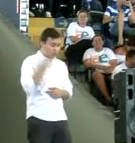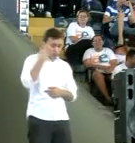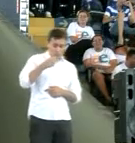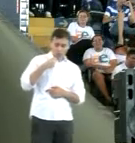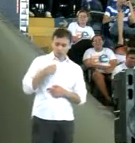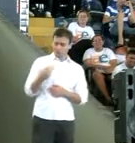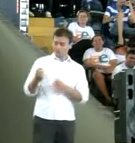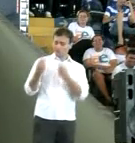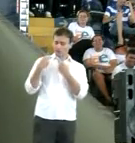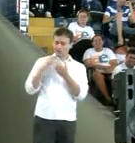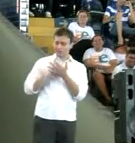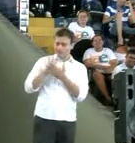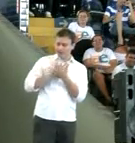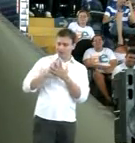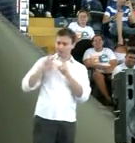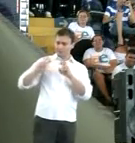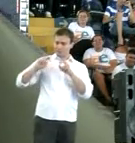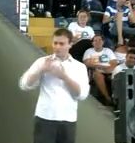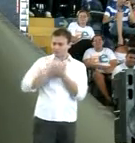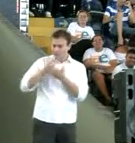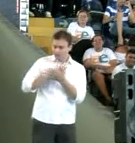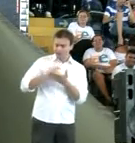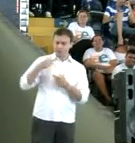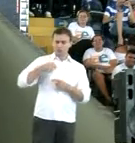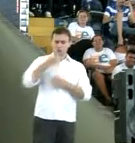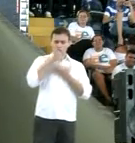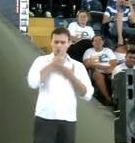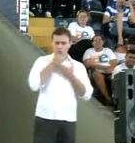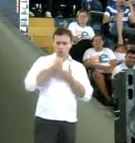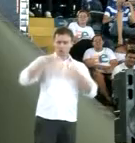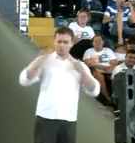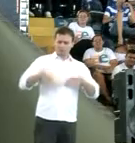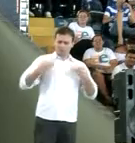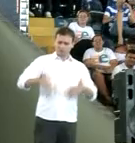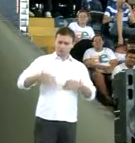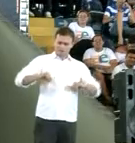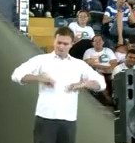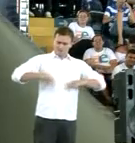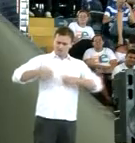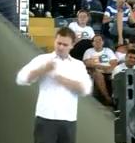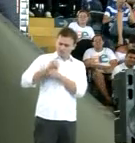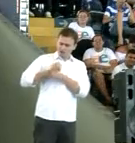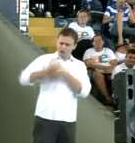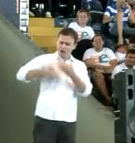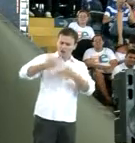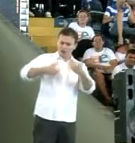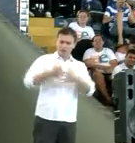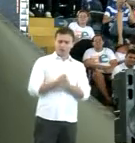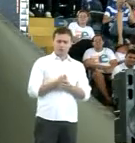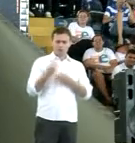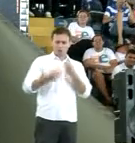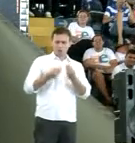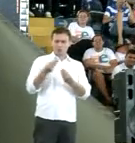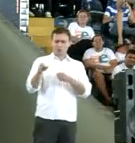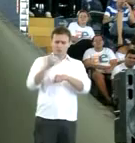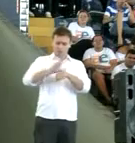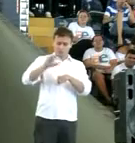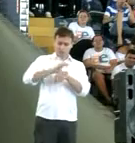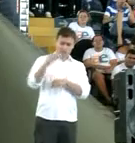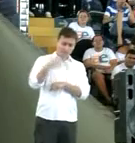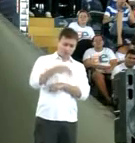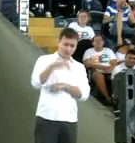sofrimento não como professor? E vai fazer matemática, você vai estudar nos melhores colégios, você vai fazer matemática. Minha mãe, que estava sentada à